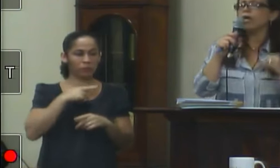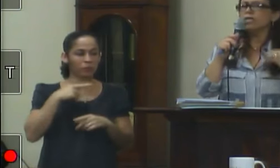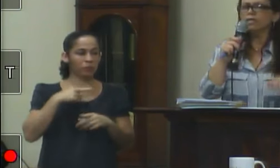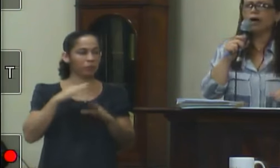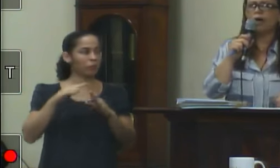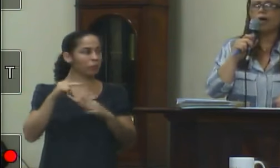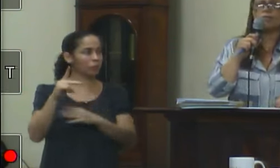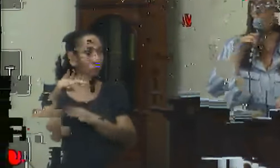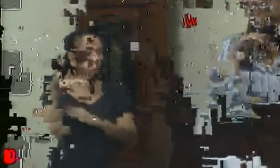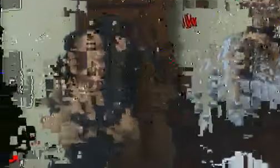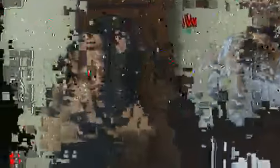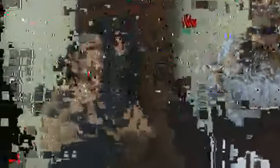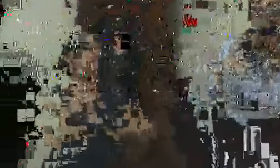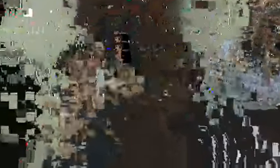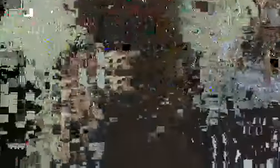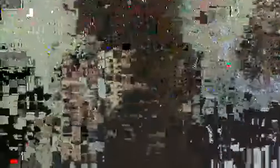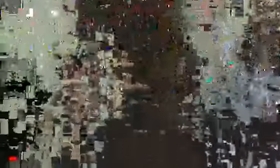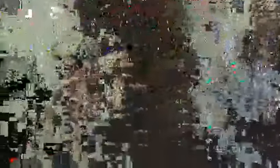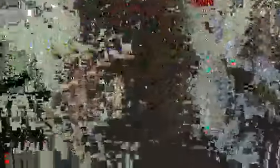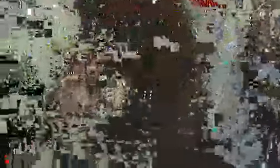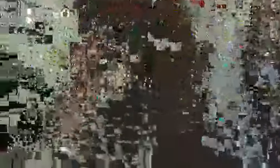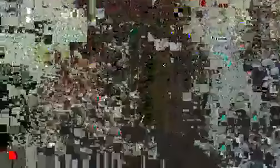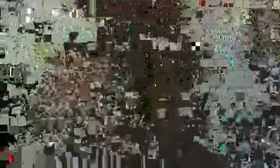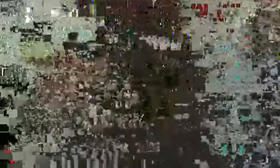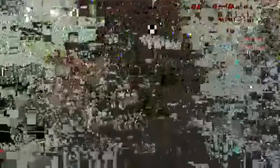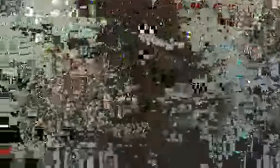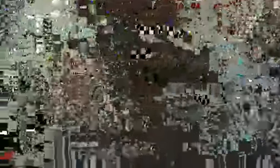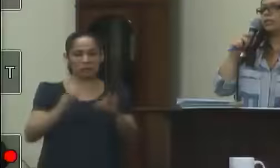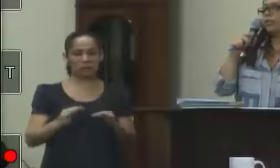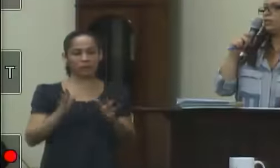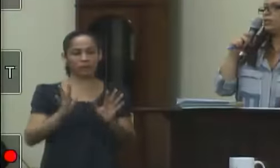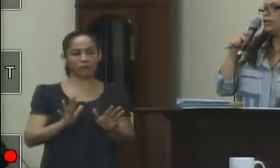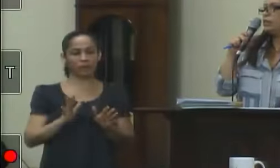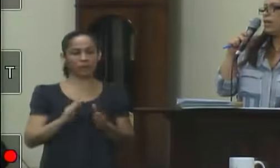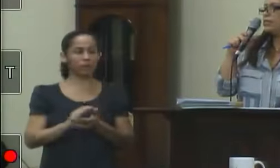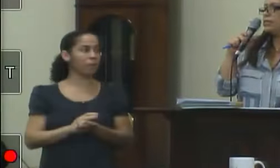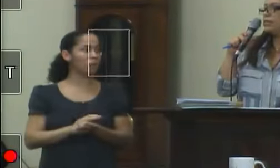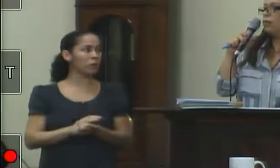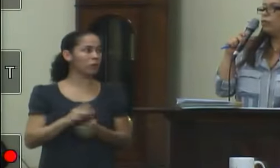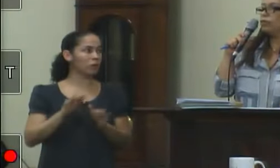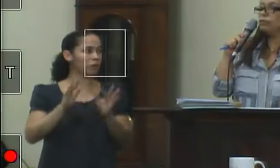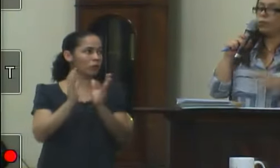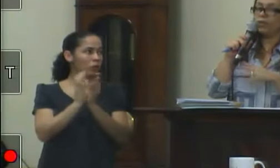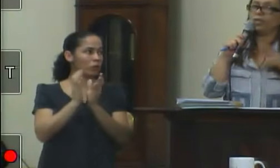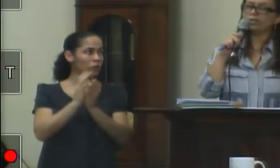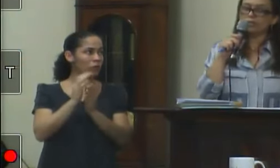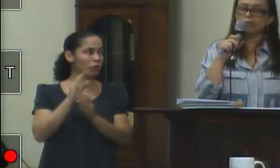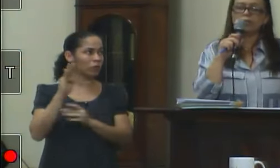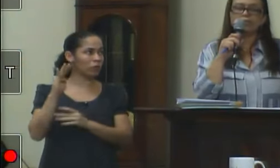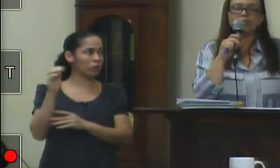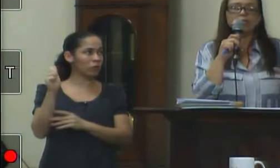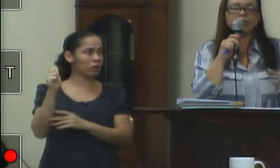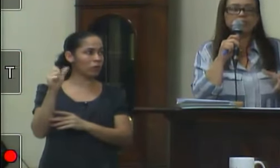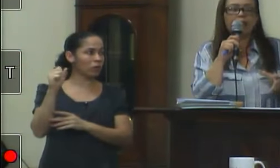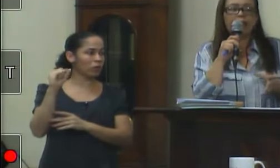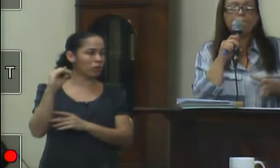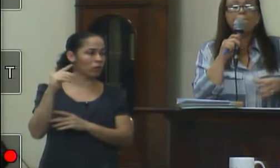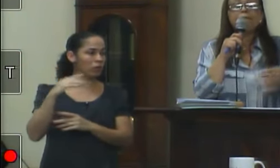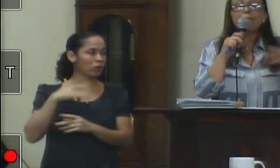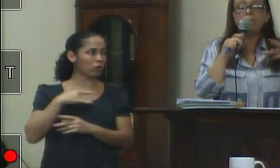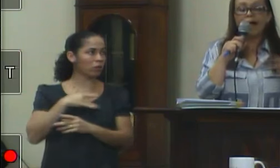mesmo. Não é um espaço ideal para a nossa unidade básica de saúde, porque nós temos 2 equipes